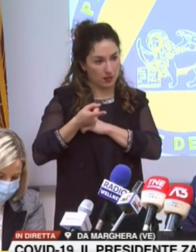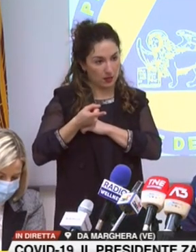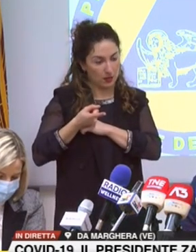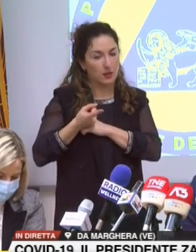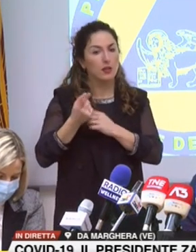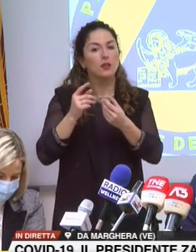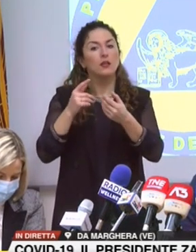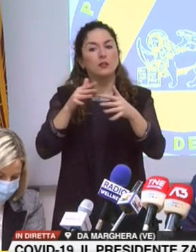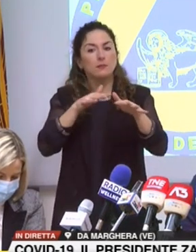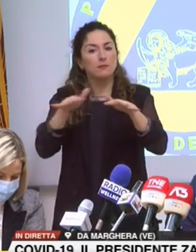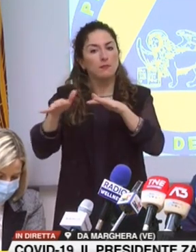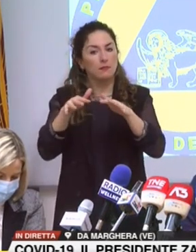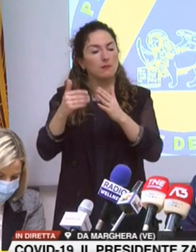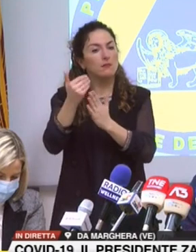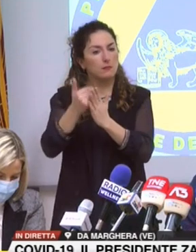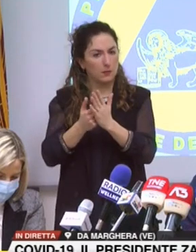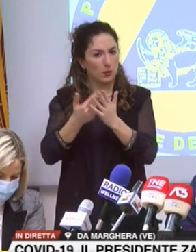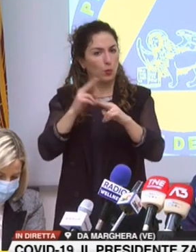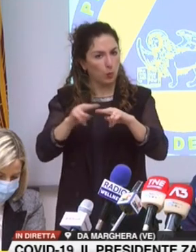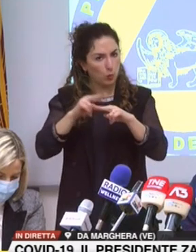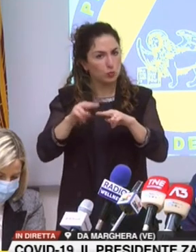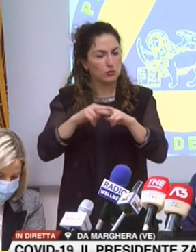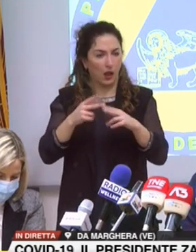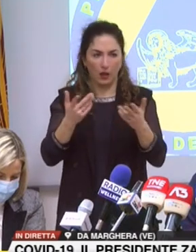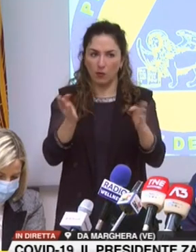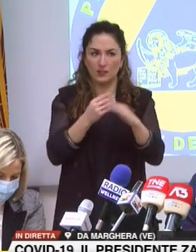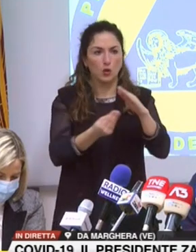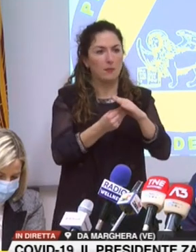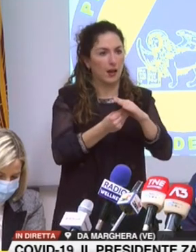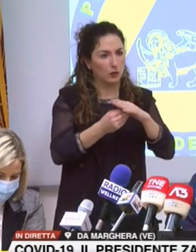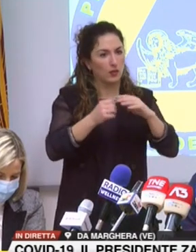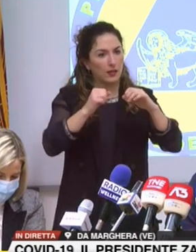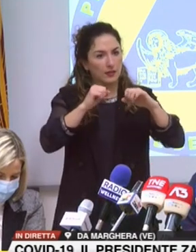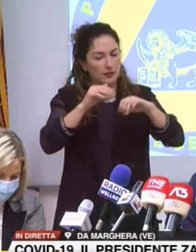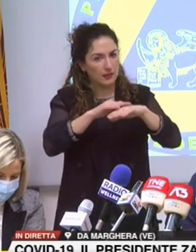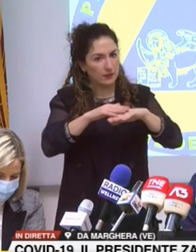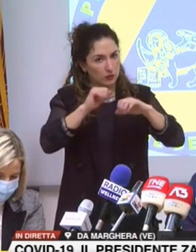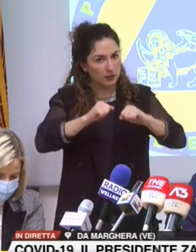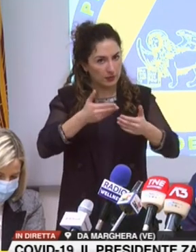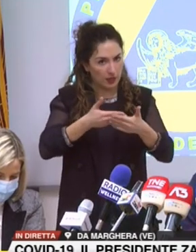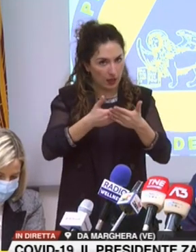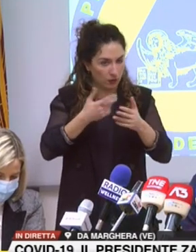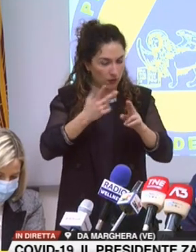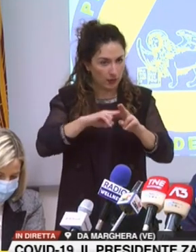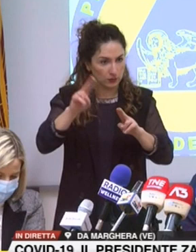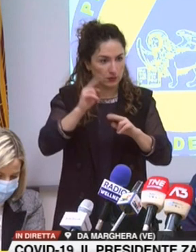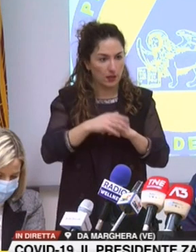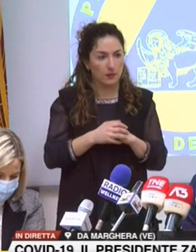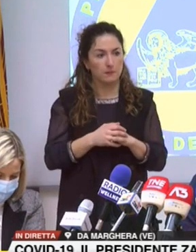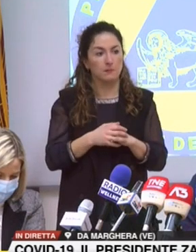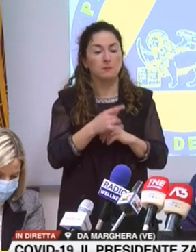le vaccinazioni da tutti gli operatori del Servizio Sanitario Regionale, ci è sembrato naturale percorrere strade di